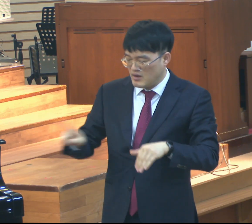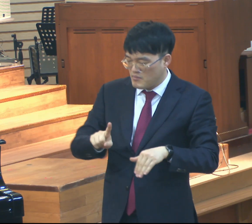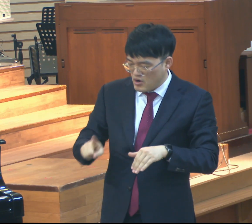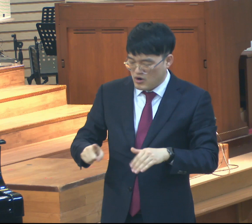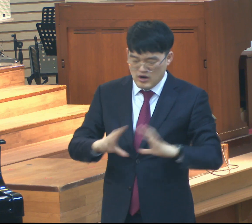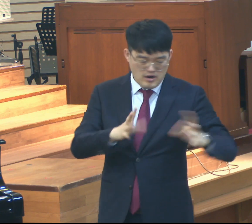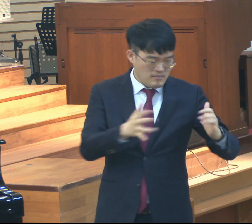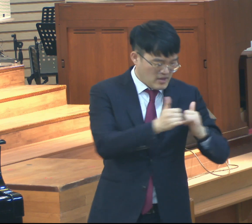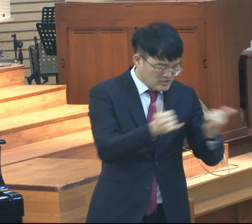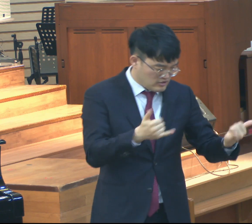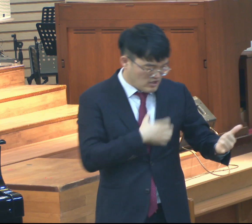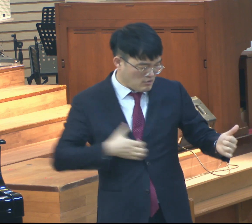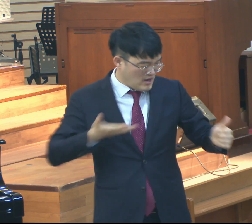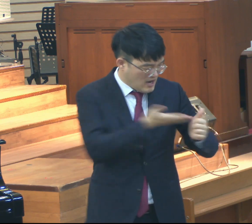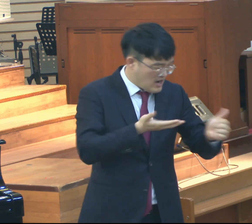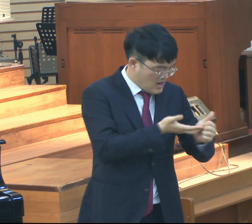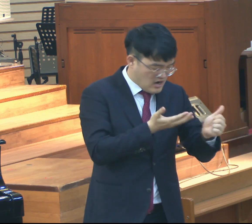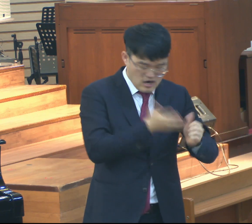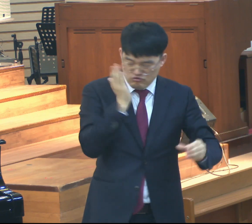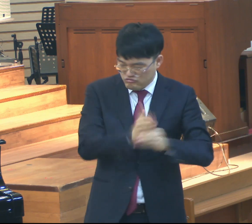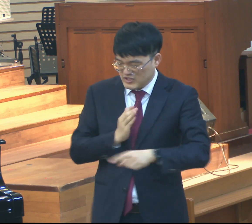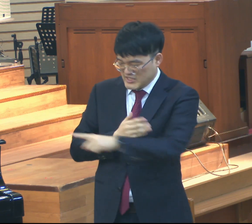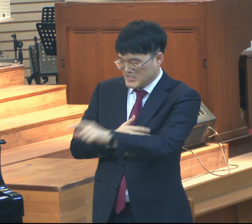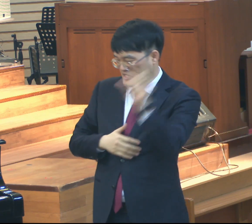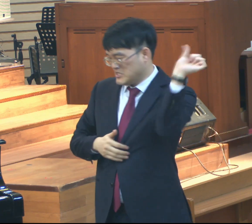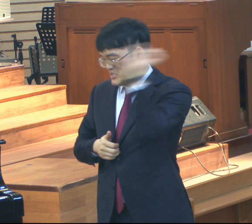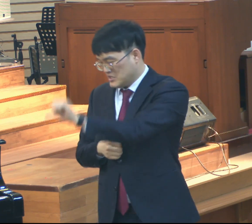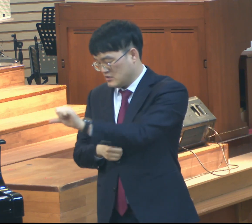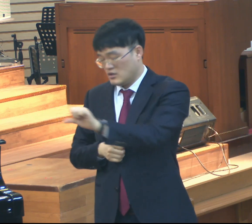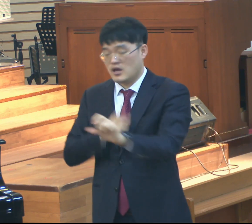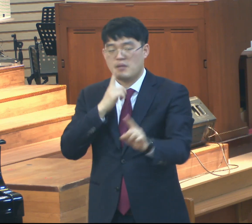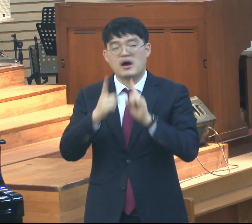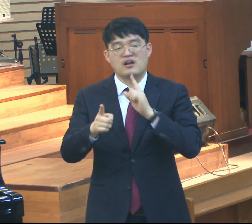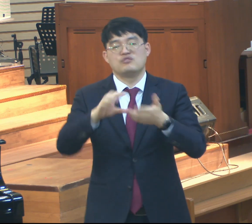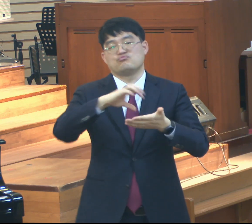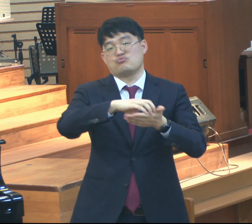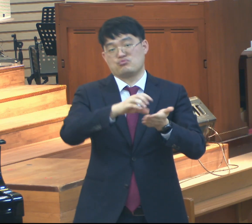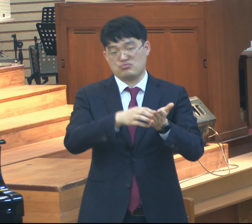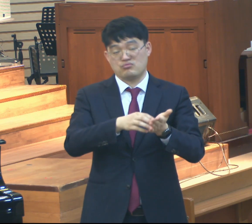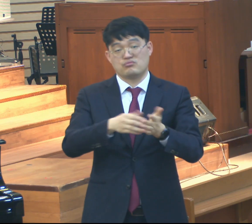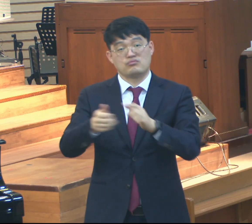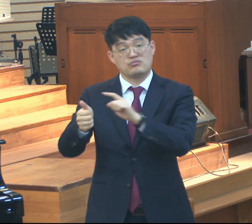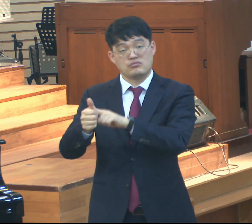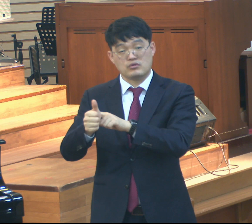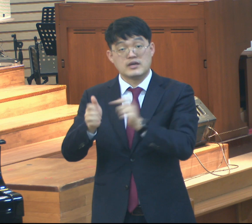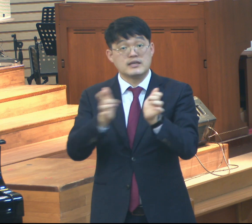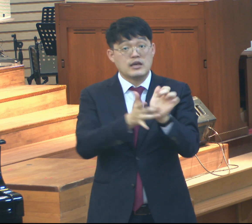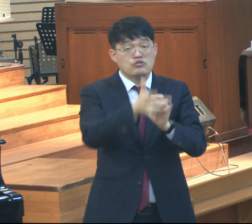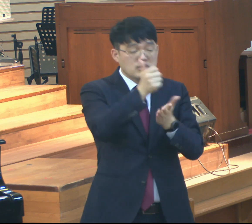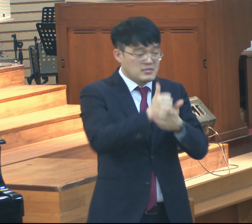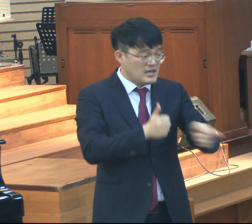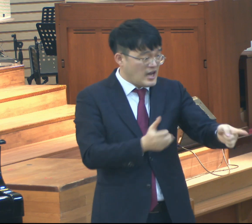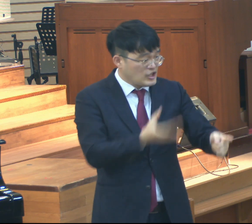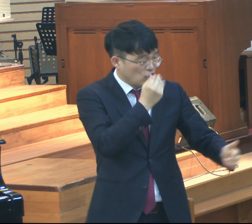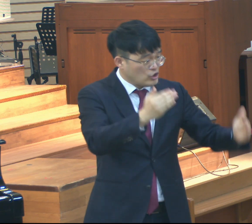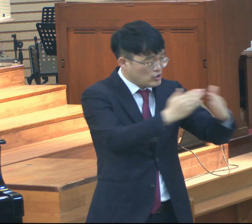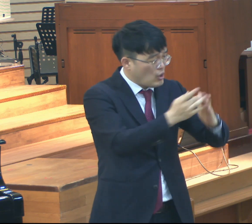기록할 정도입니다. 예수님이 성전을 강도의 구렬로 장사하는 집으로 만들었다고